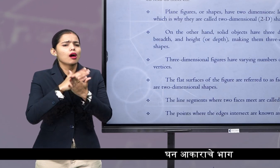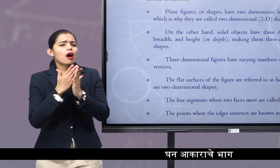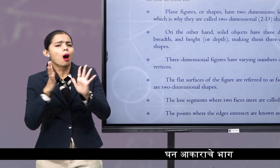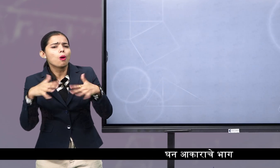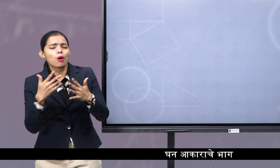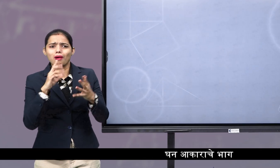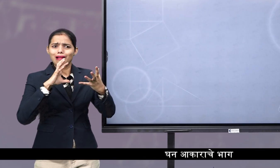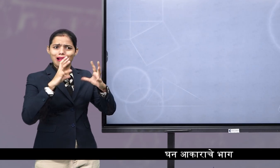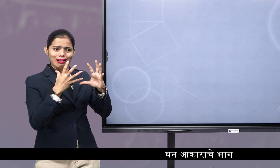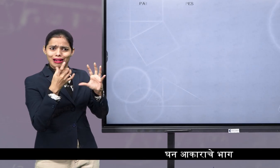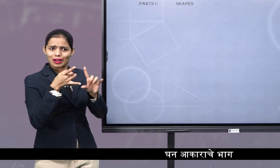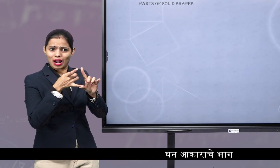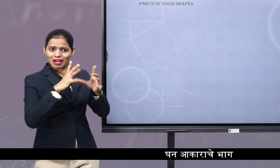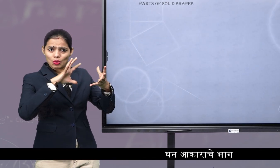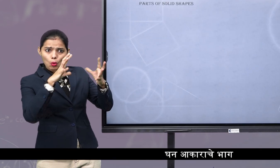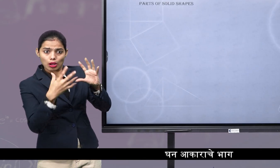घन आकाराचे भाग.